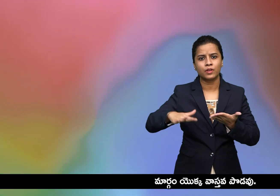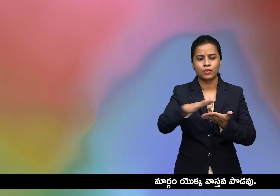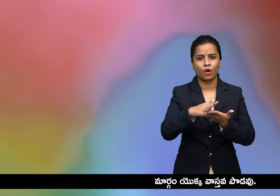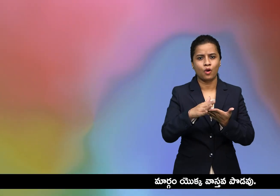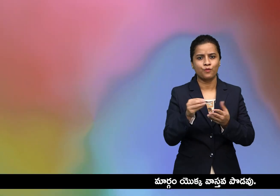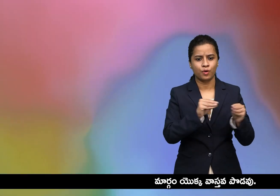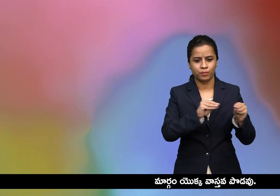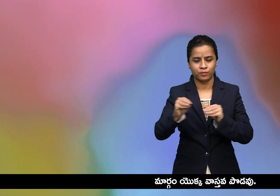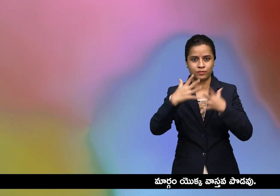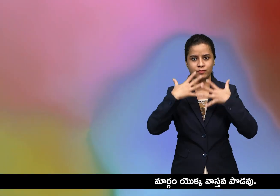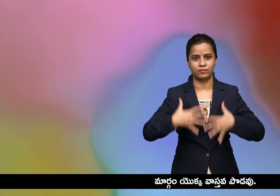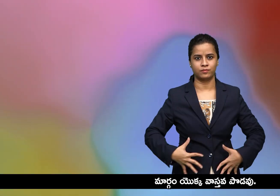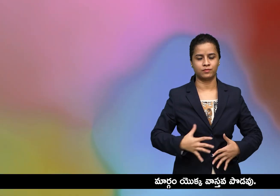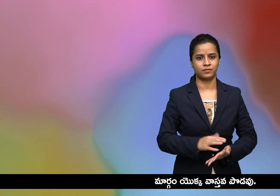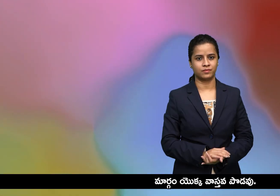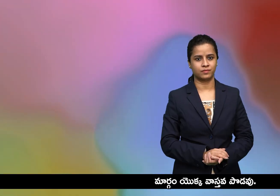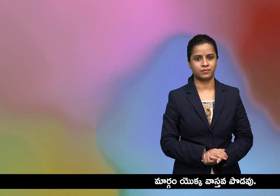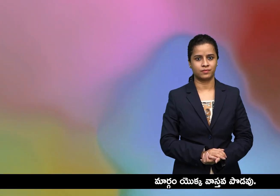వాస్తవ పొడవు.